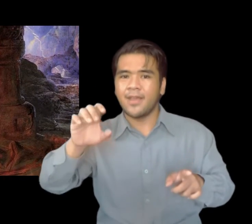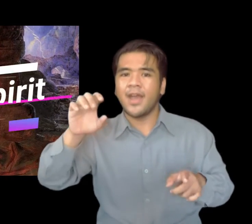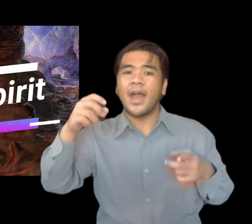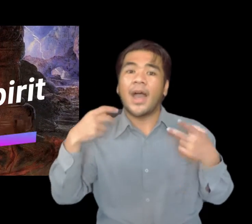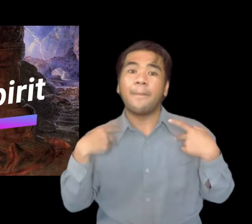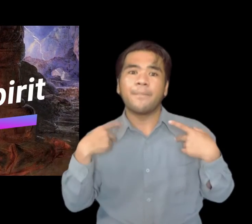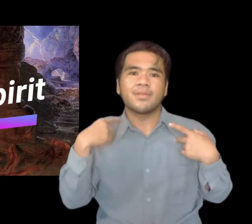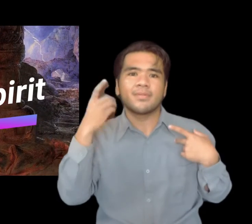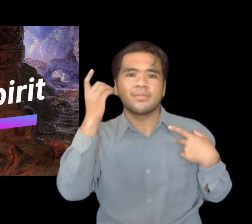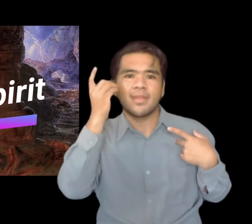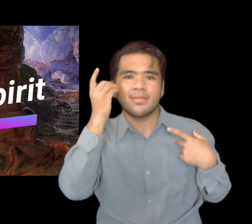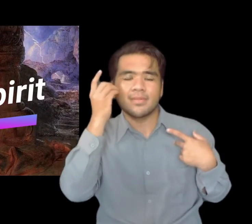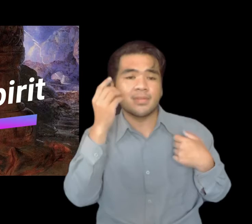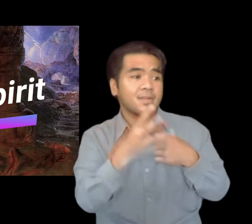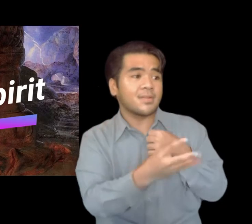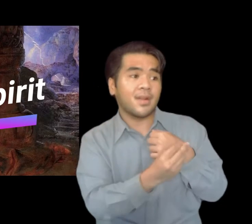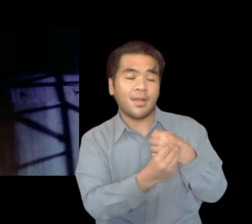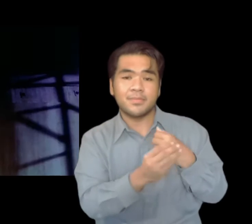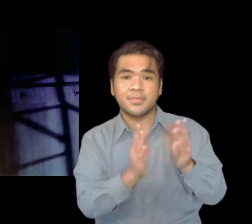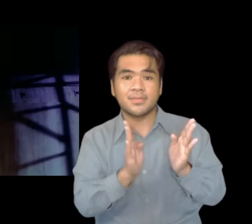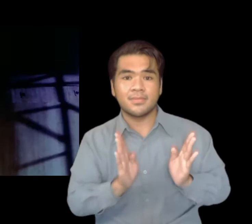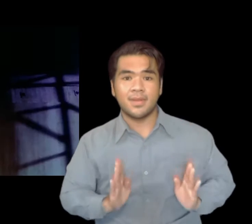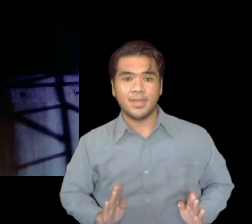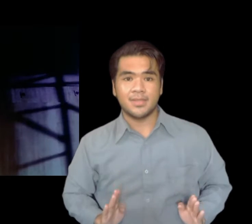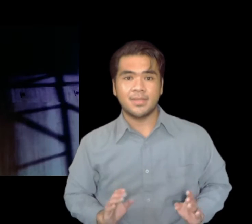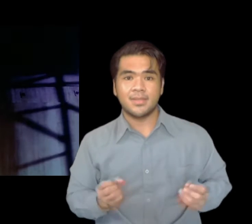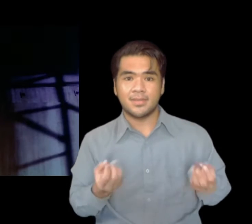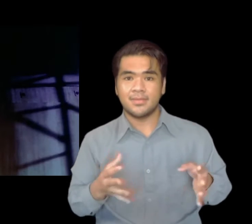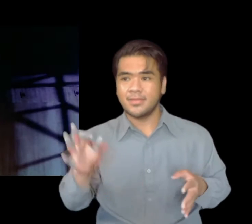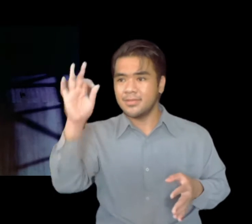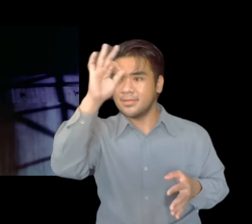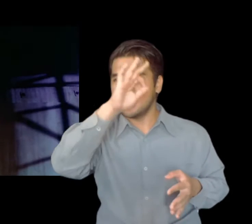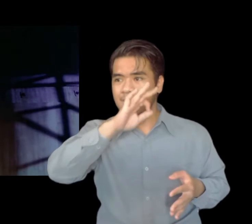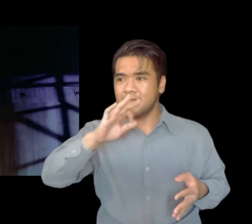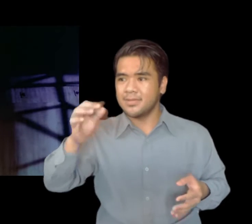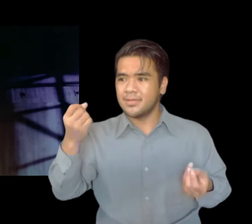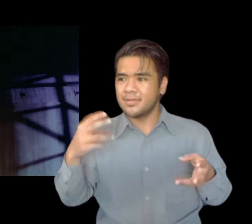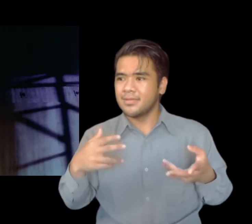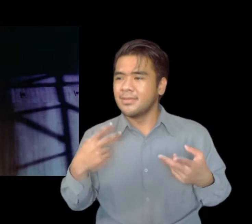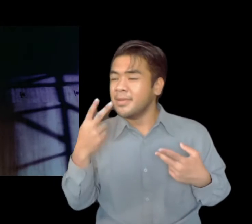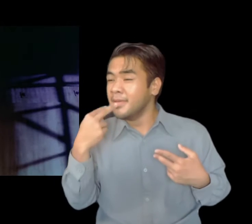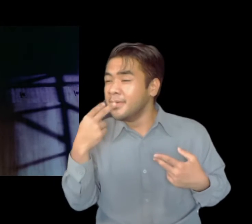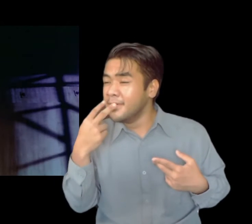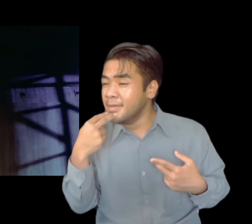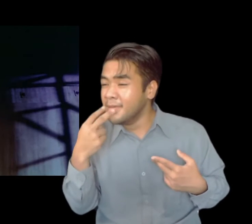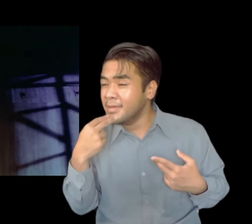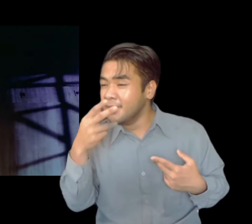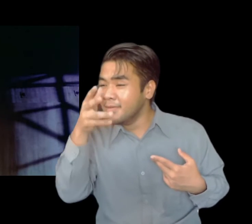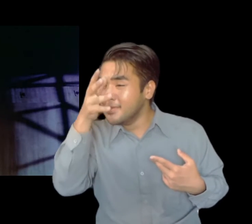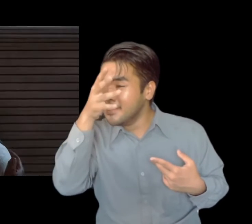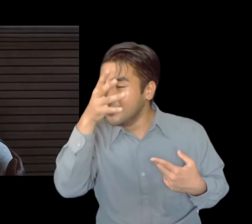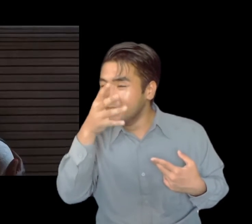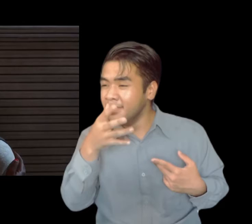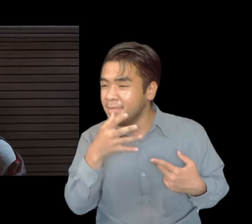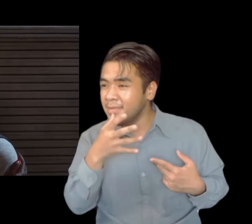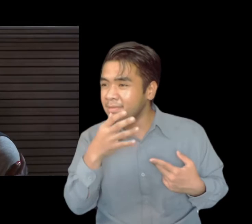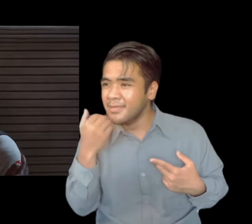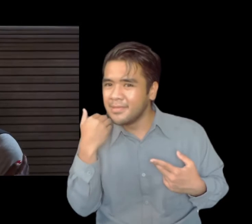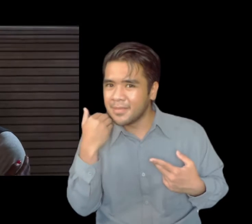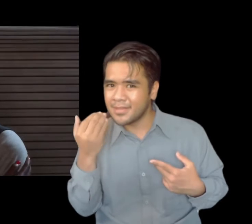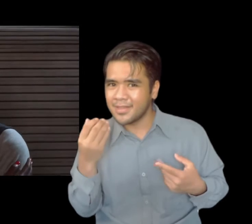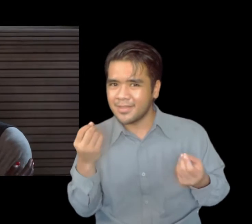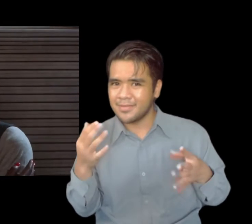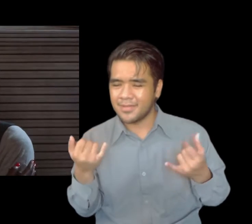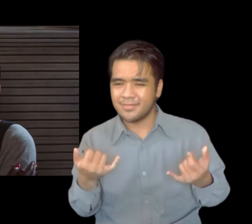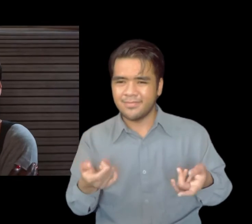Samuel, kundi isang familiar spirit. Ang mga familiar spirits ay may kakayahang gayahin ang anyo ng sinumang tao, tulad ng